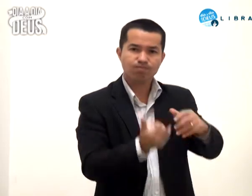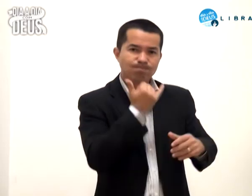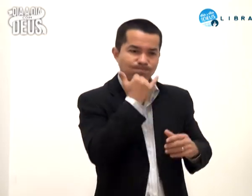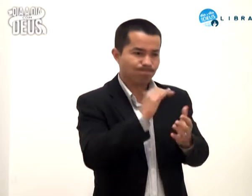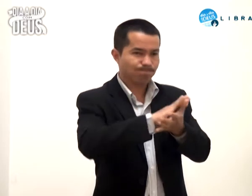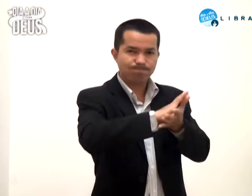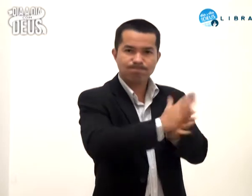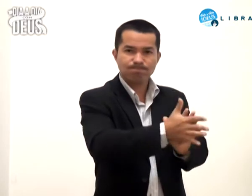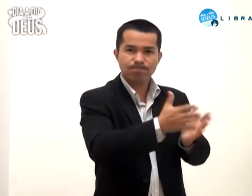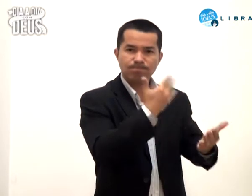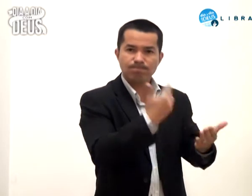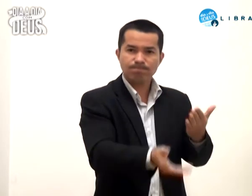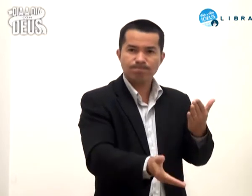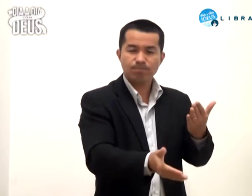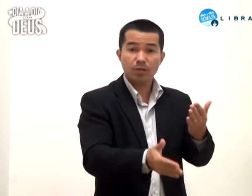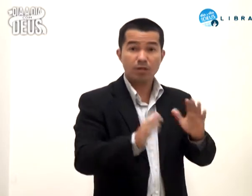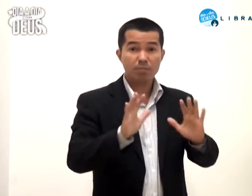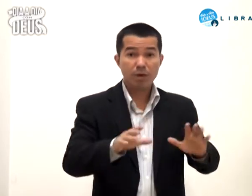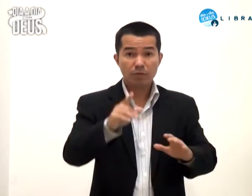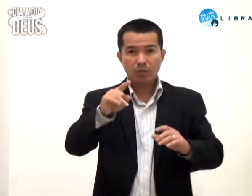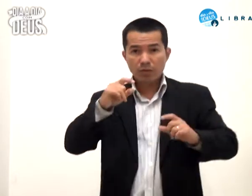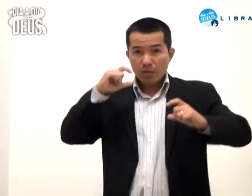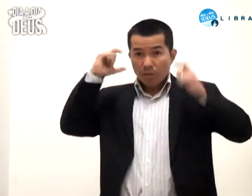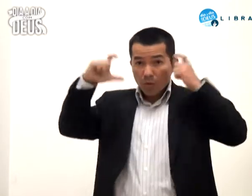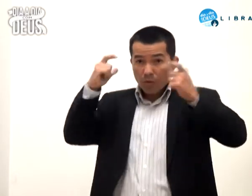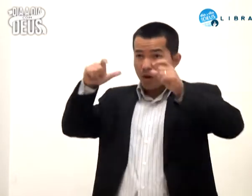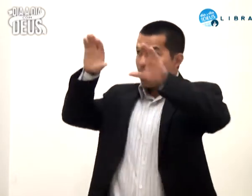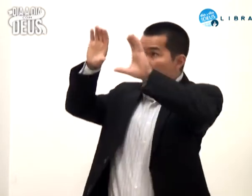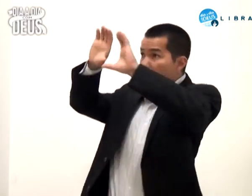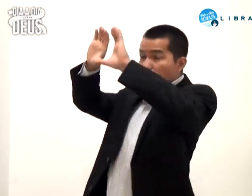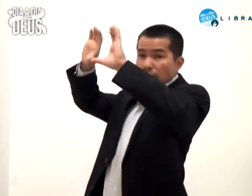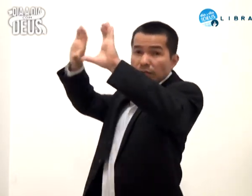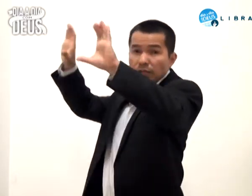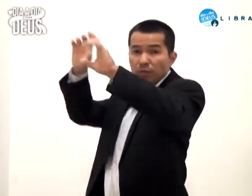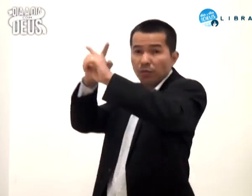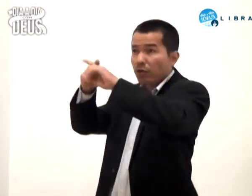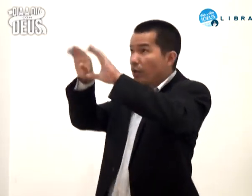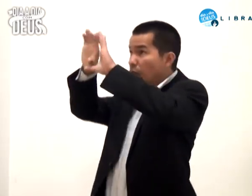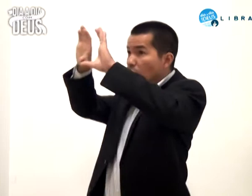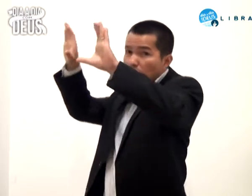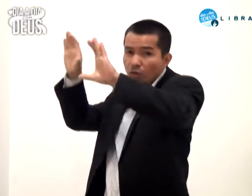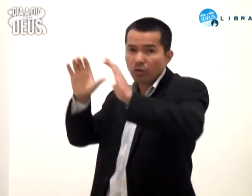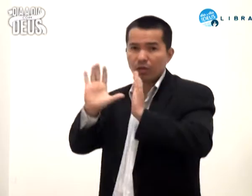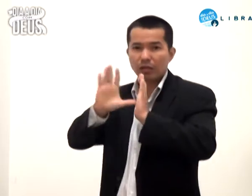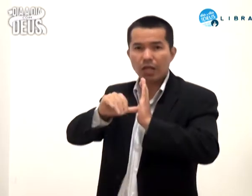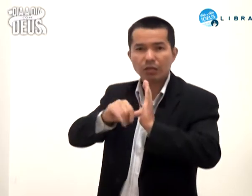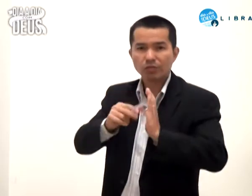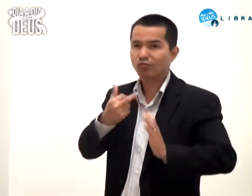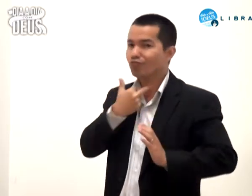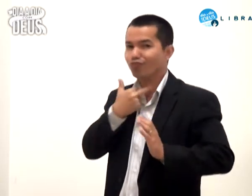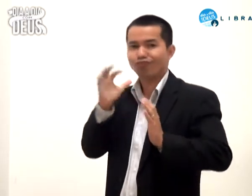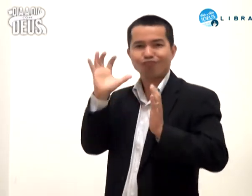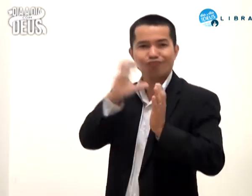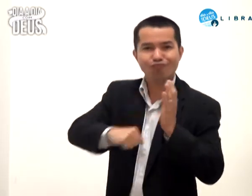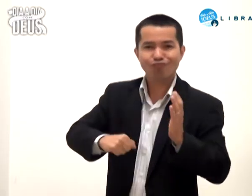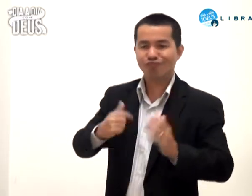tesouros no céu, onde nem a traça nem a ferrugem os consomem, onde os ladrões não minam nem roubam, porque onde estiver o